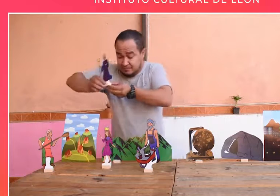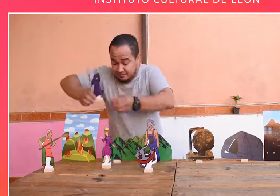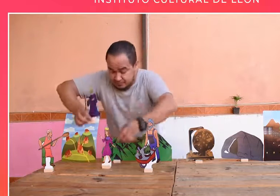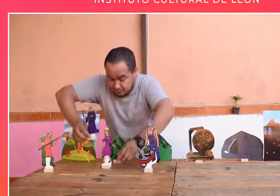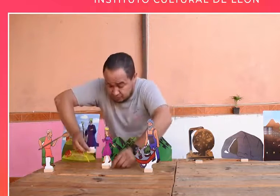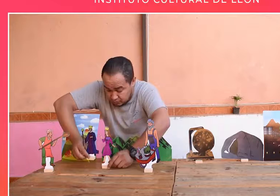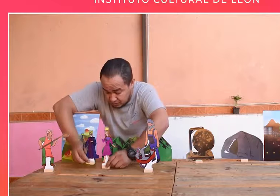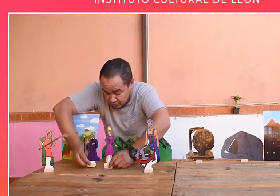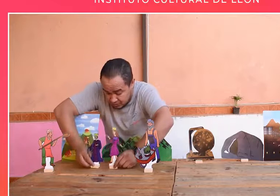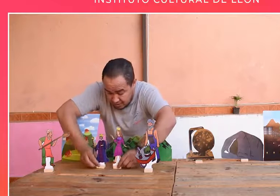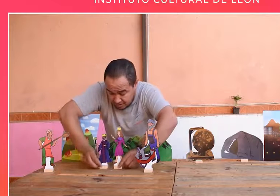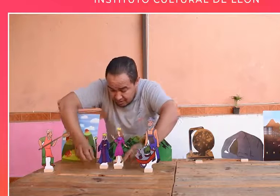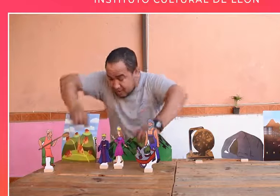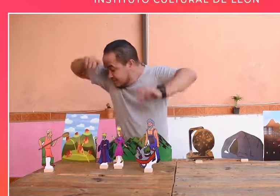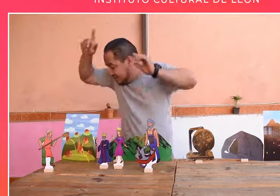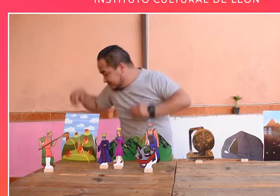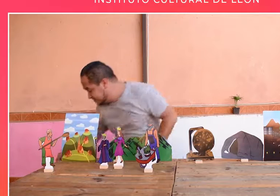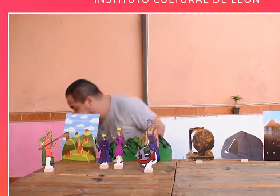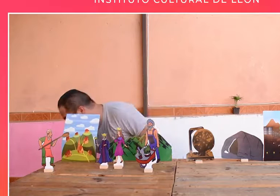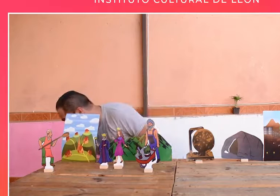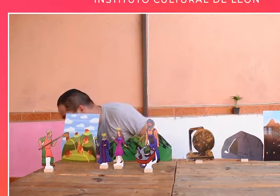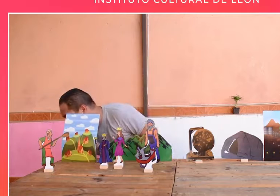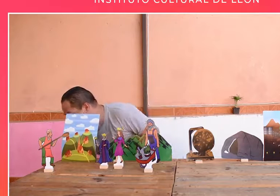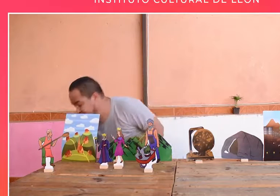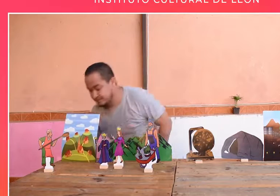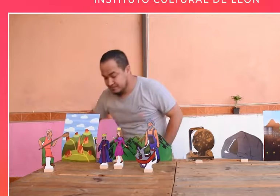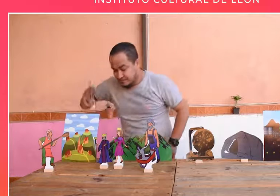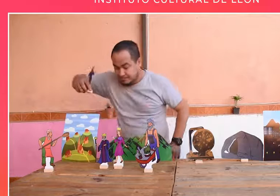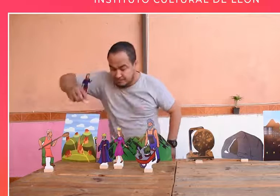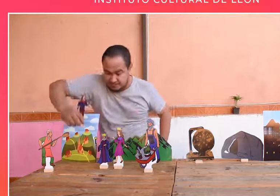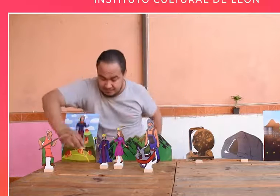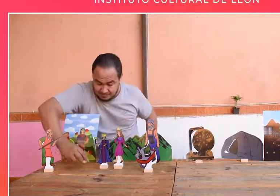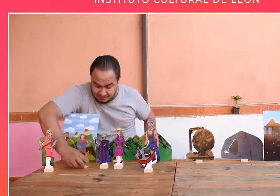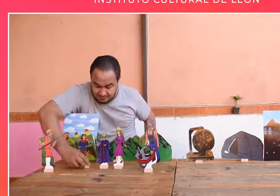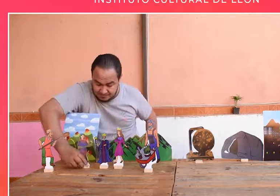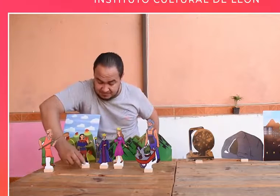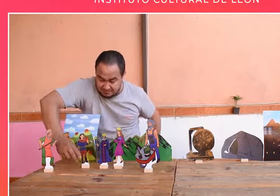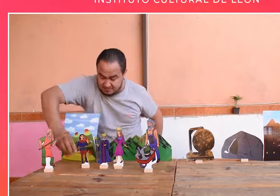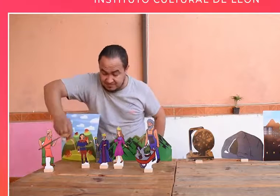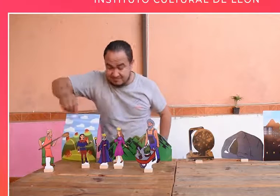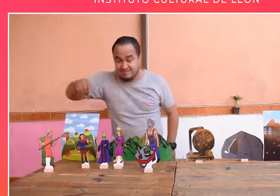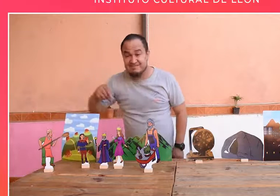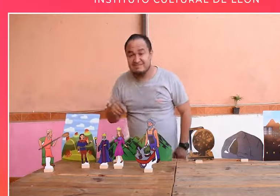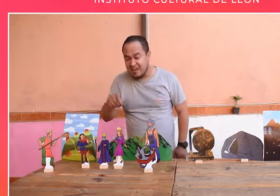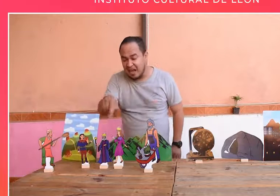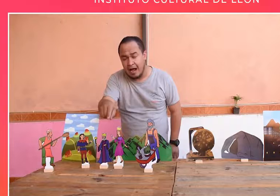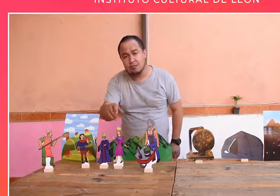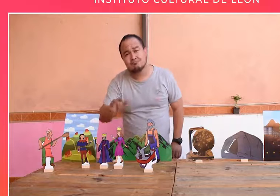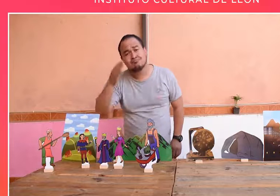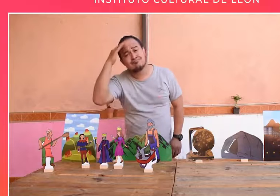y su hija, la princesa, que estaba próxima a casarse con un